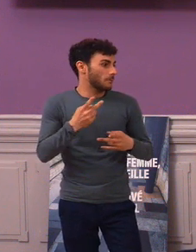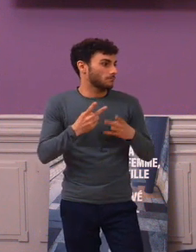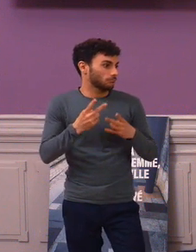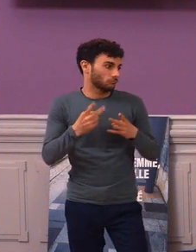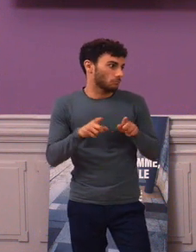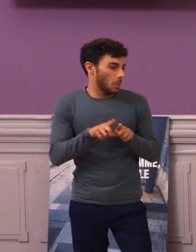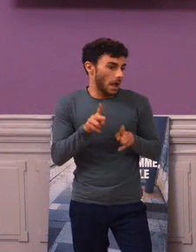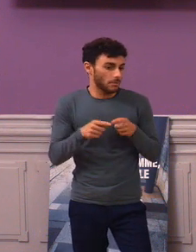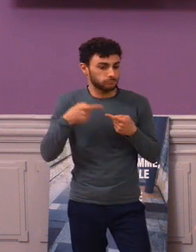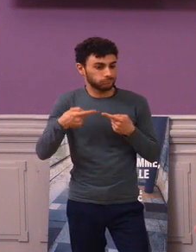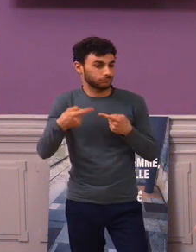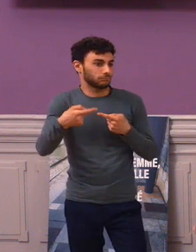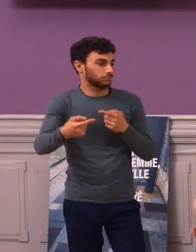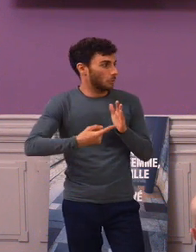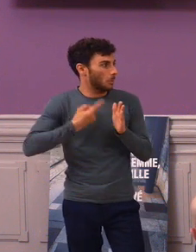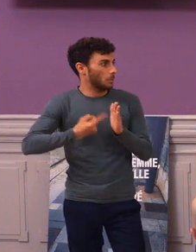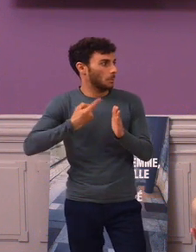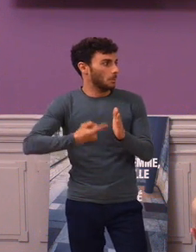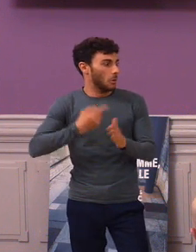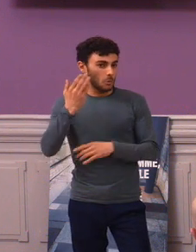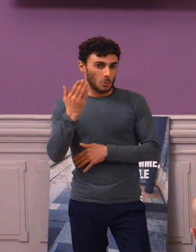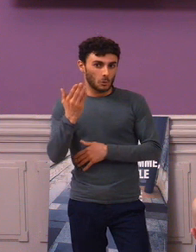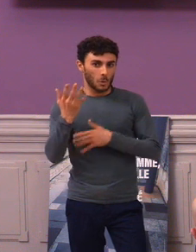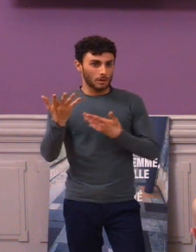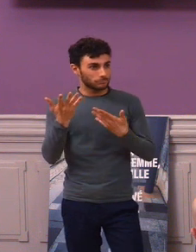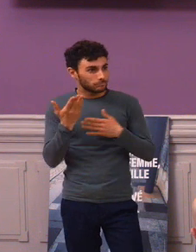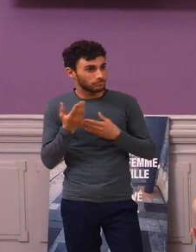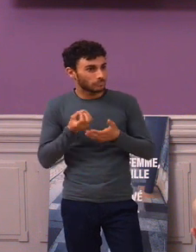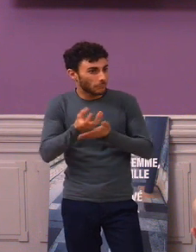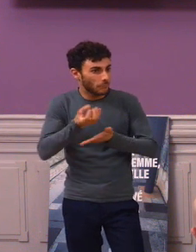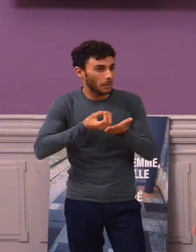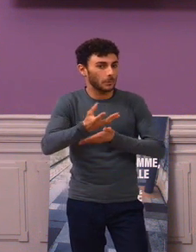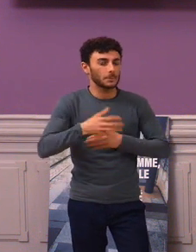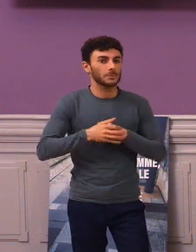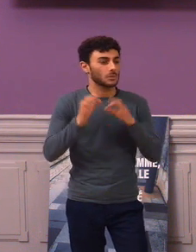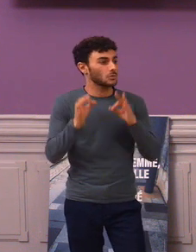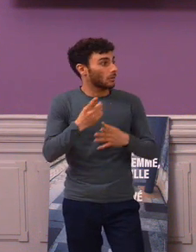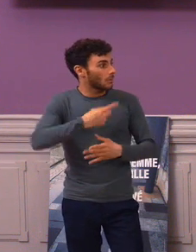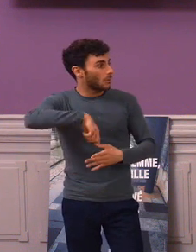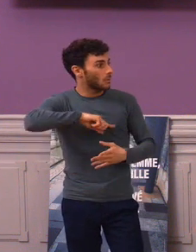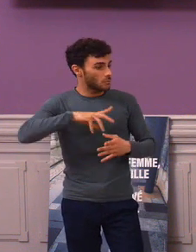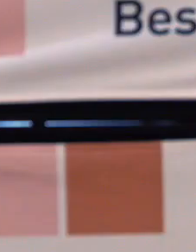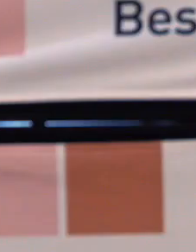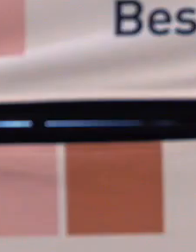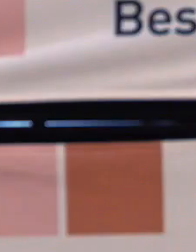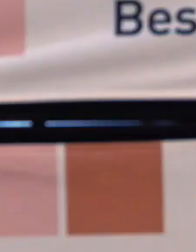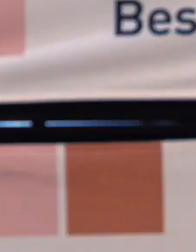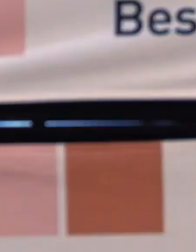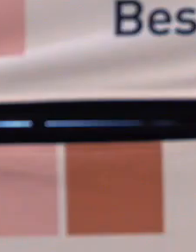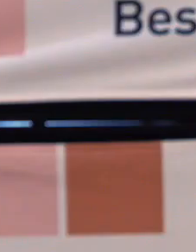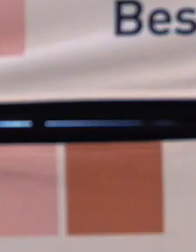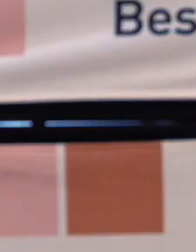répéter encore parce que toute bonne pédagogie par la répétition l'importance déjà c'est que les acteurs que nous sommes ou contributeurs